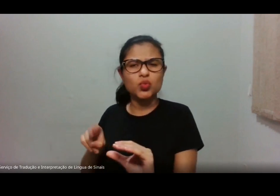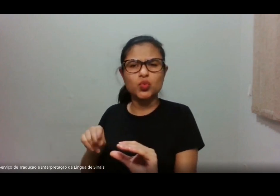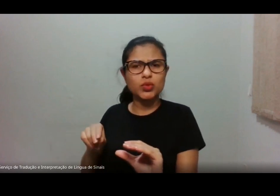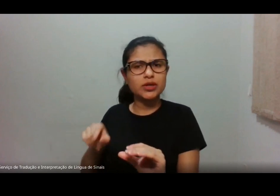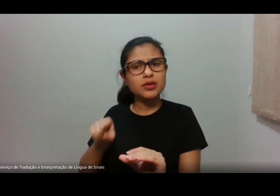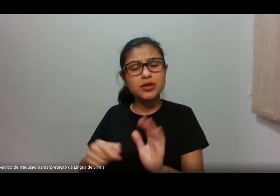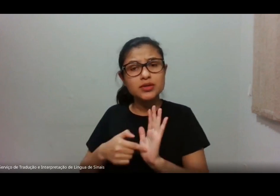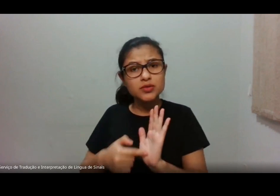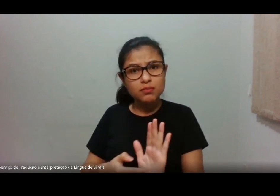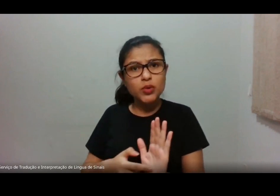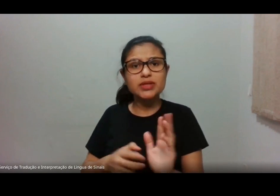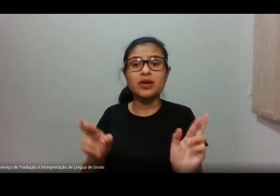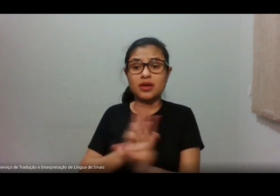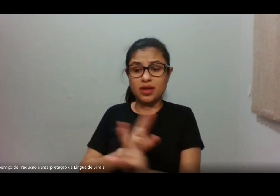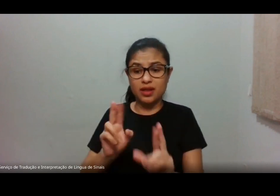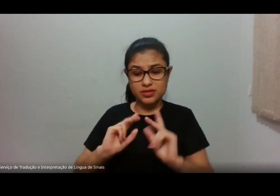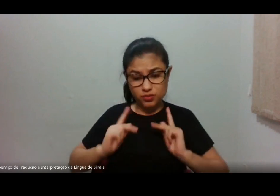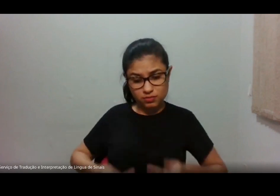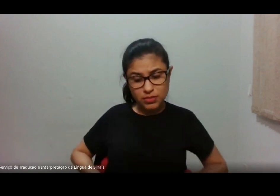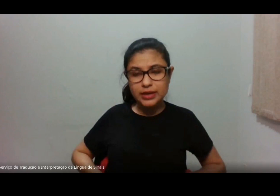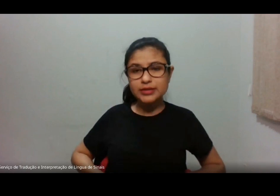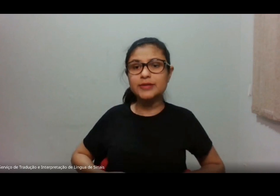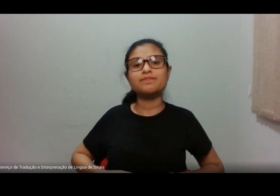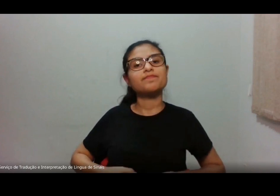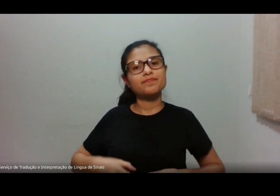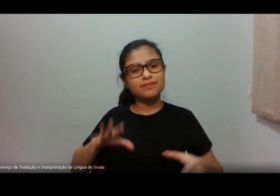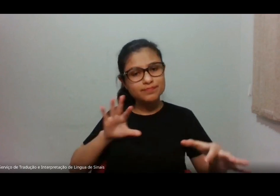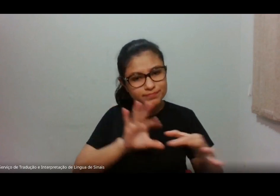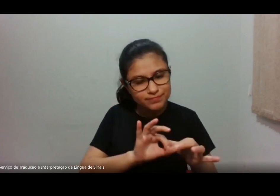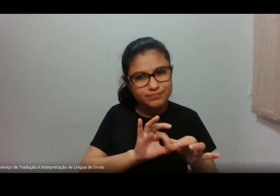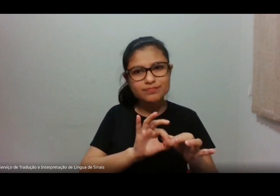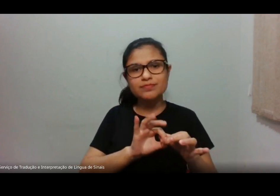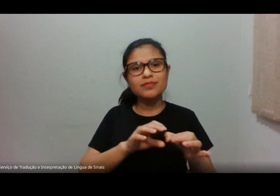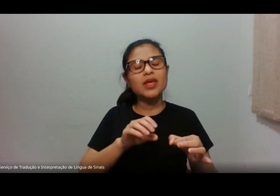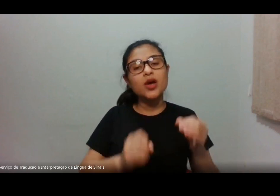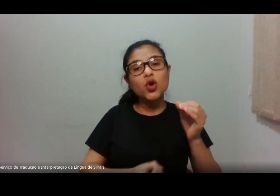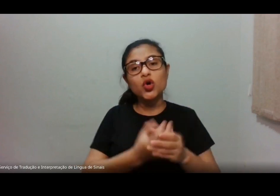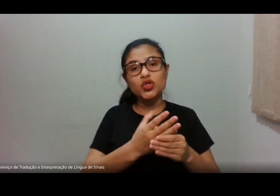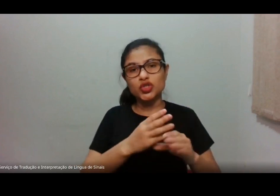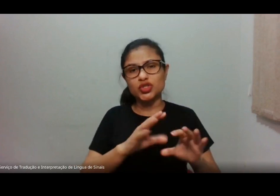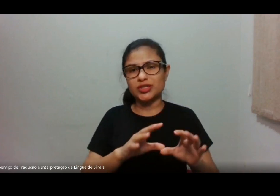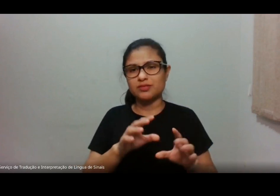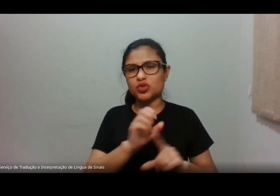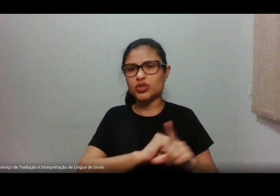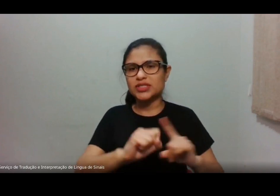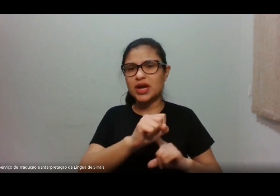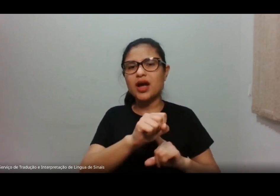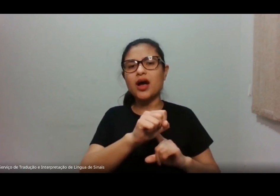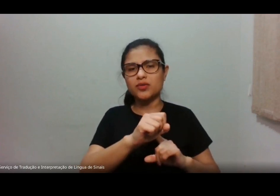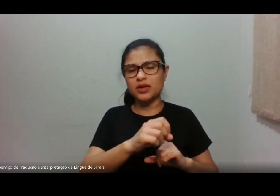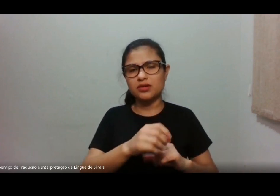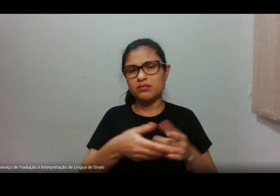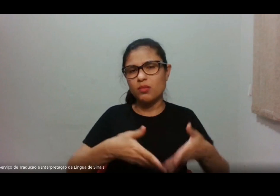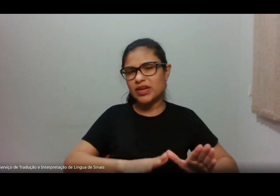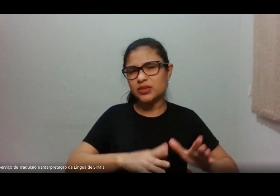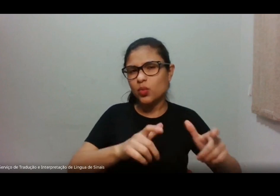isso predispõe que as relações humanas são associadas às origens sociais. Então, isso é muito bonito nele, é uma coisa que ele